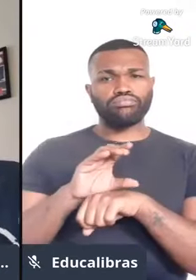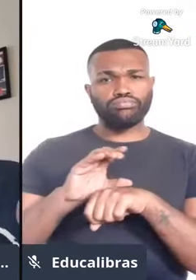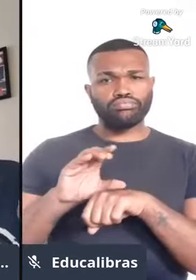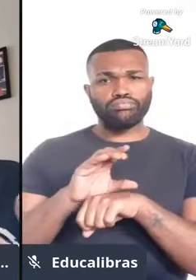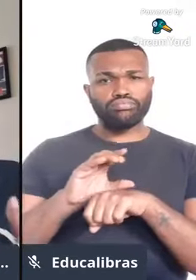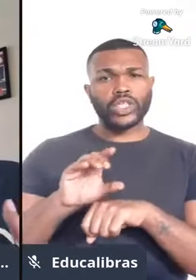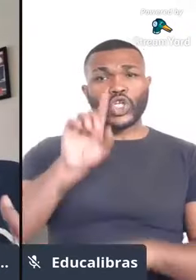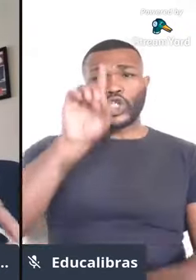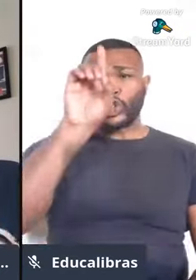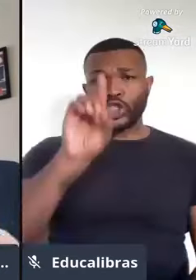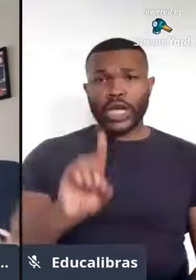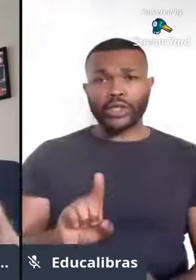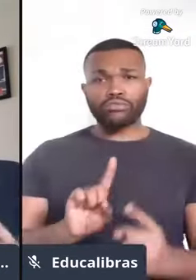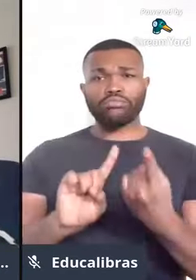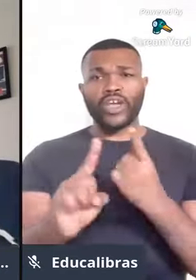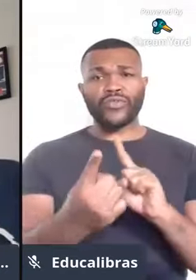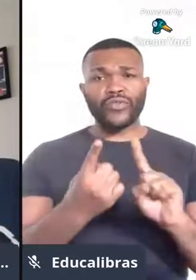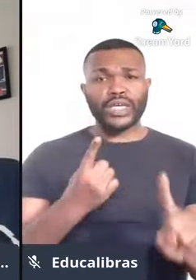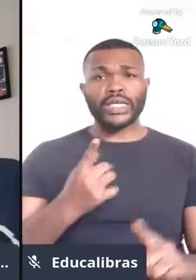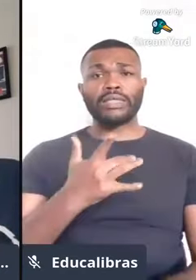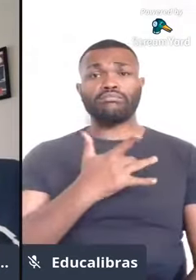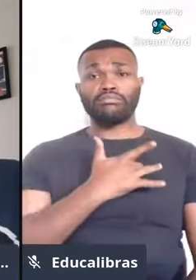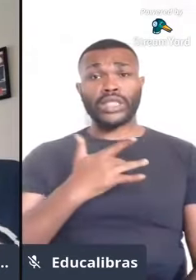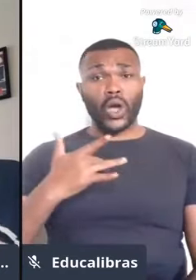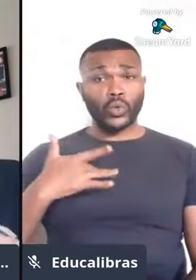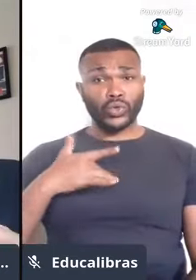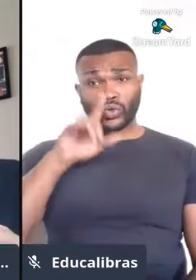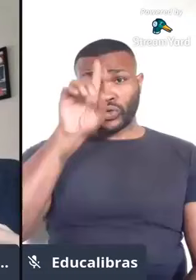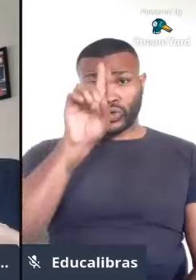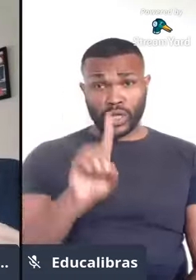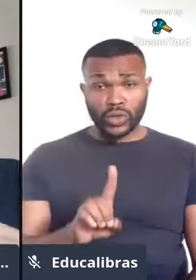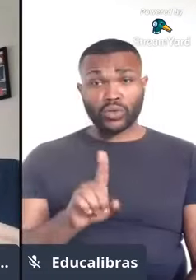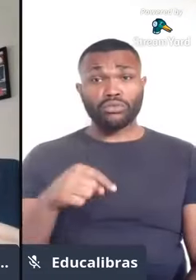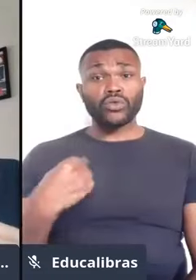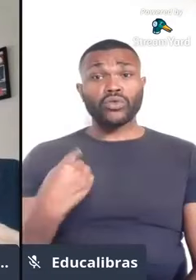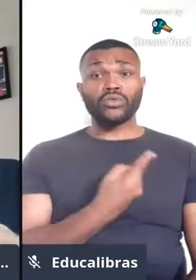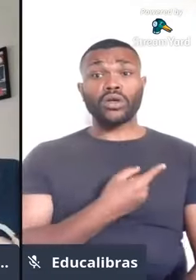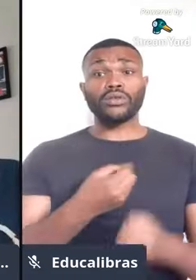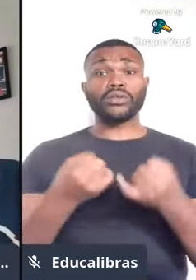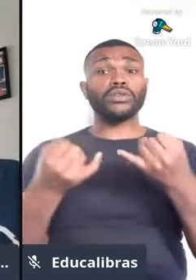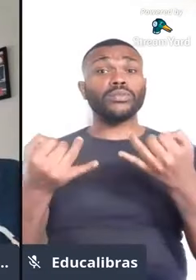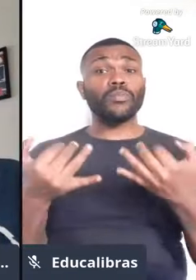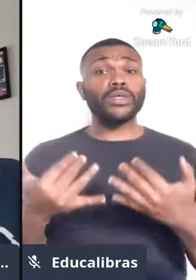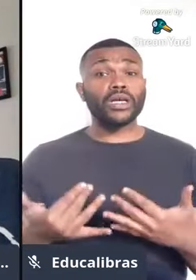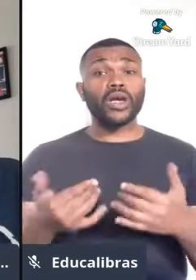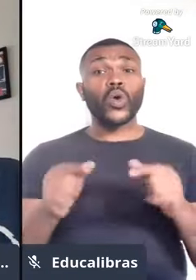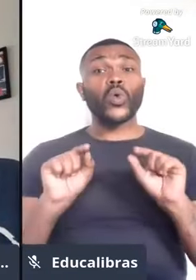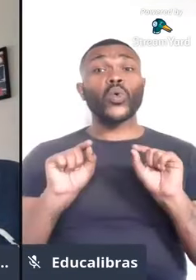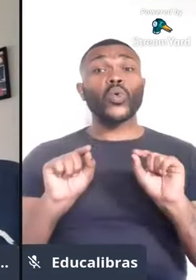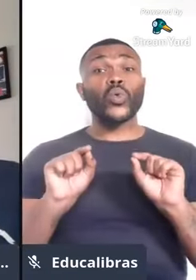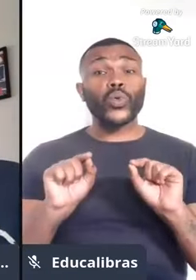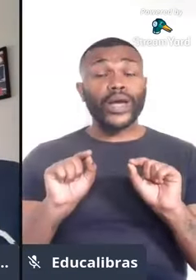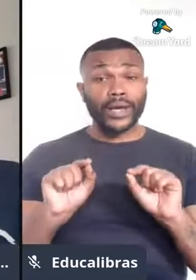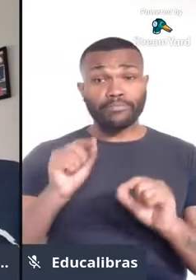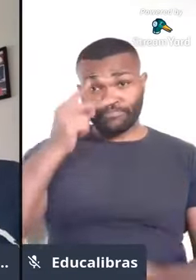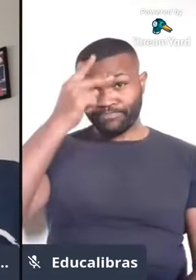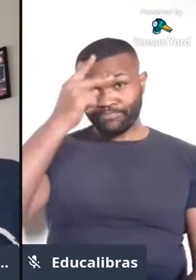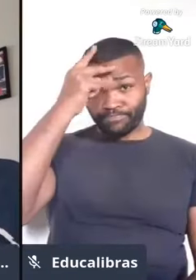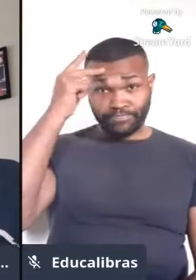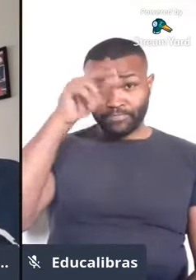direito à saúde, direito à educação, direito a tudo, e a gente está falando de pessoas que hoje não